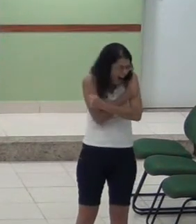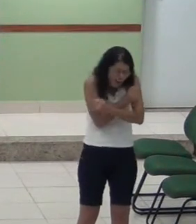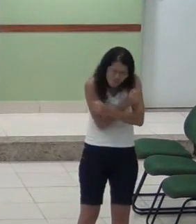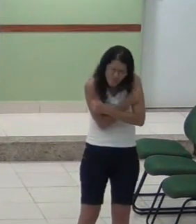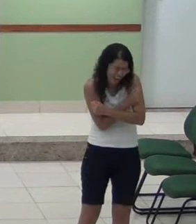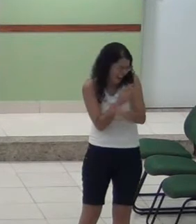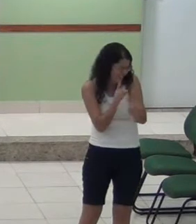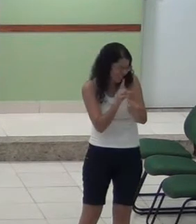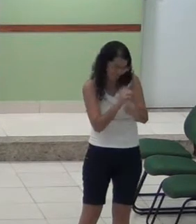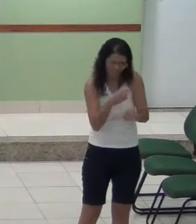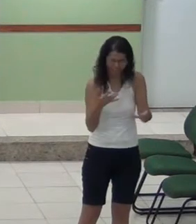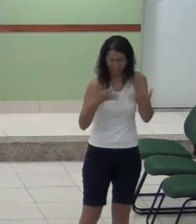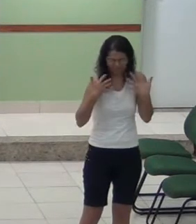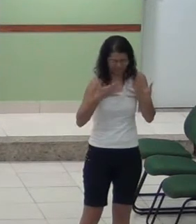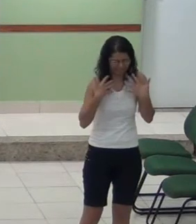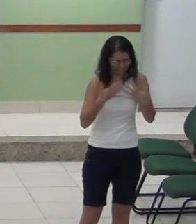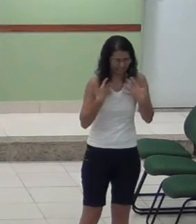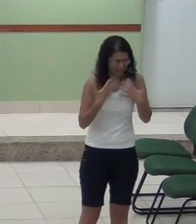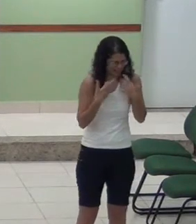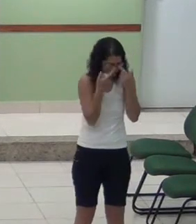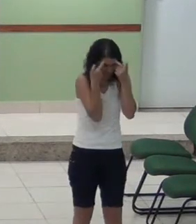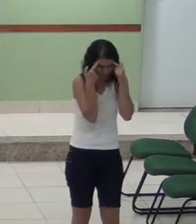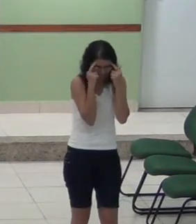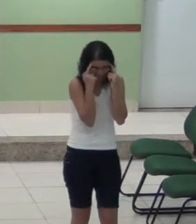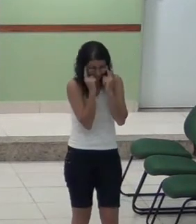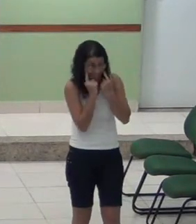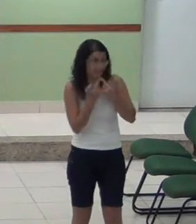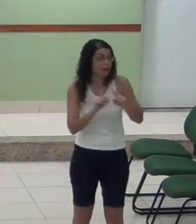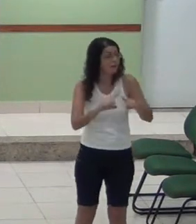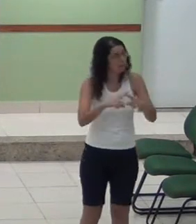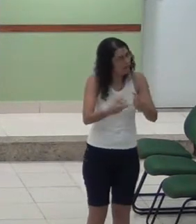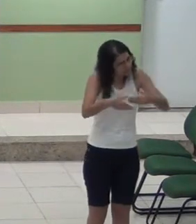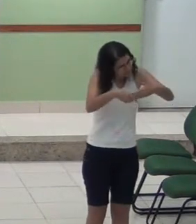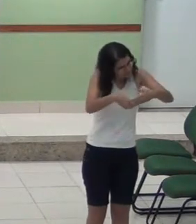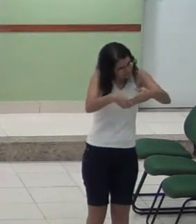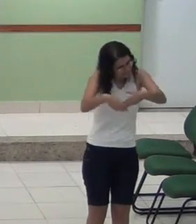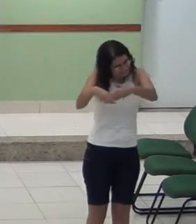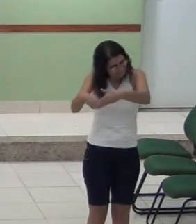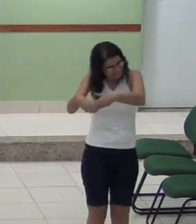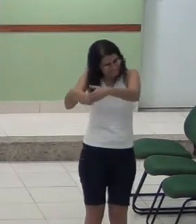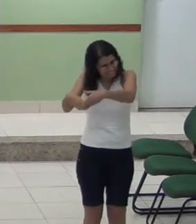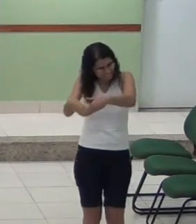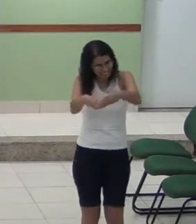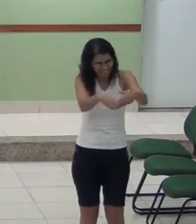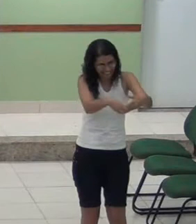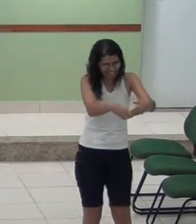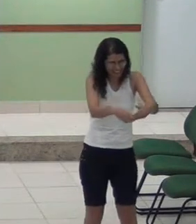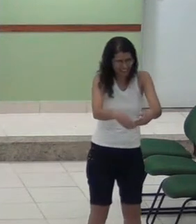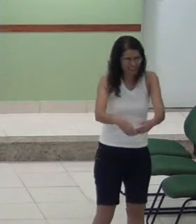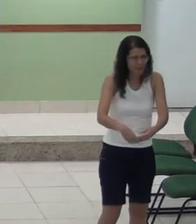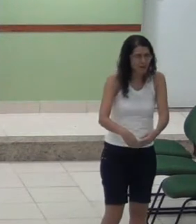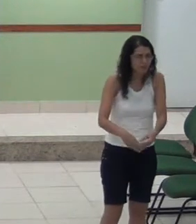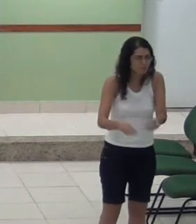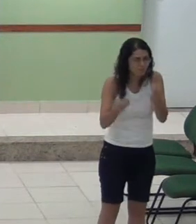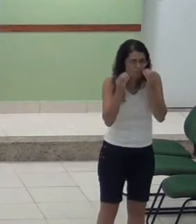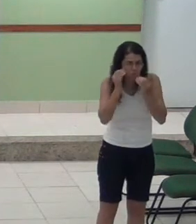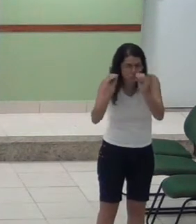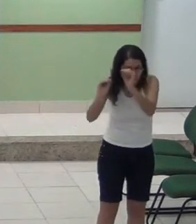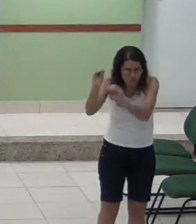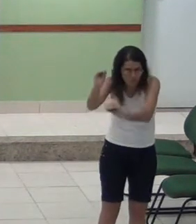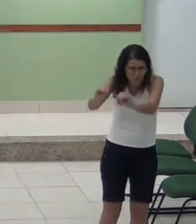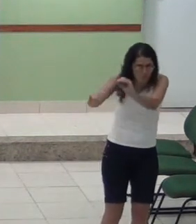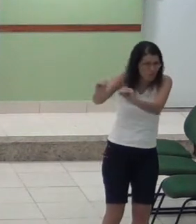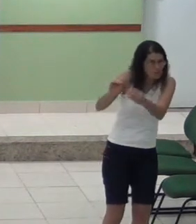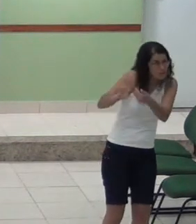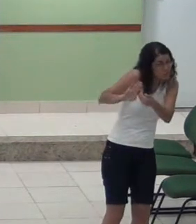goste muito da pessoa, a pessoa goste muito de você. Fora isso, aquele abraçozinho assim de longe, está calor. Não saia daqui sem